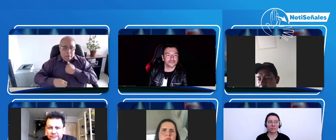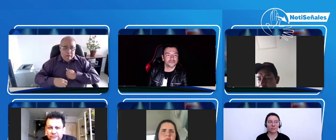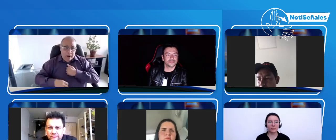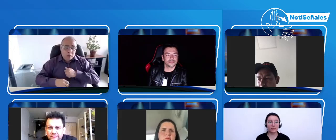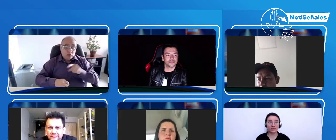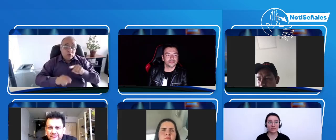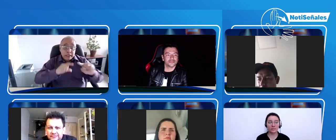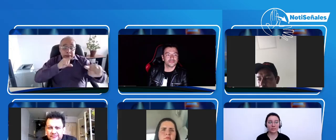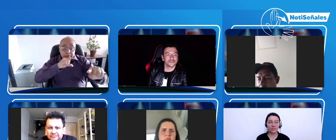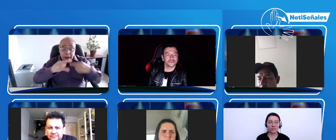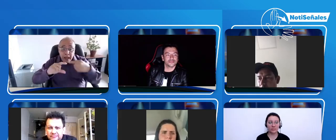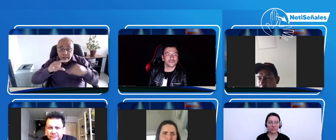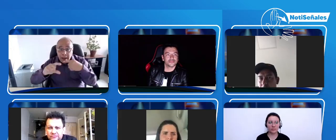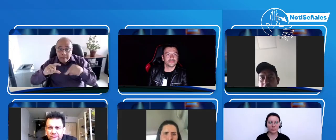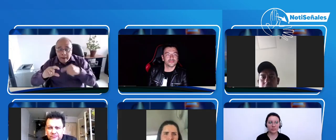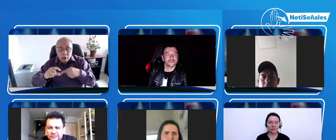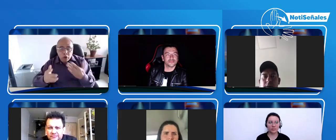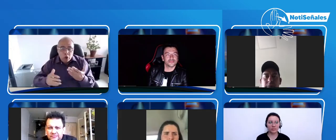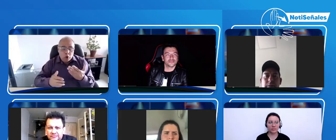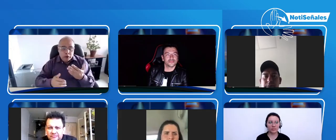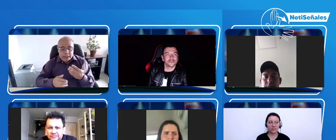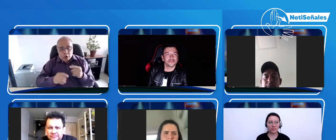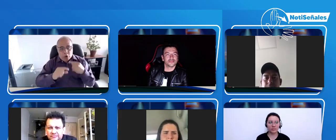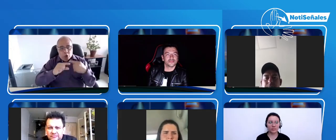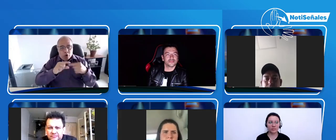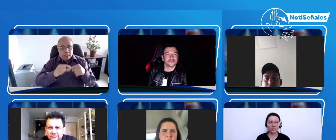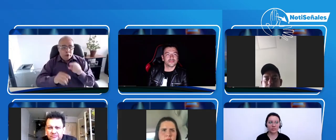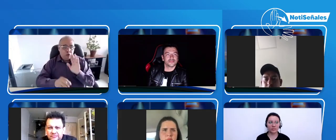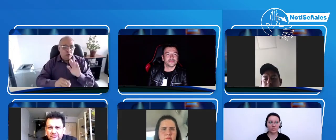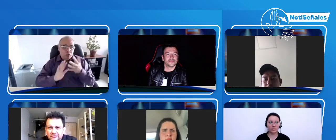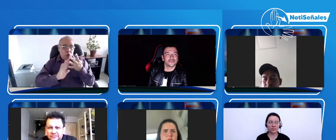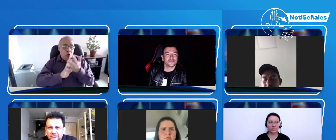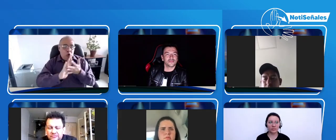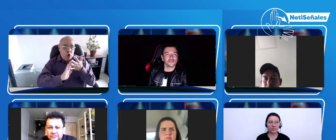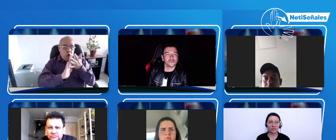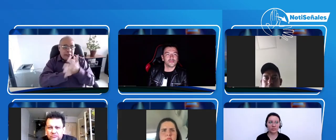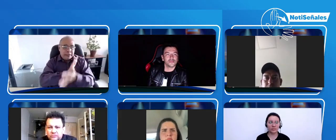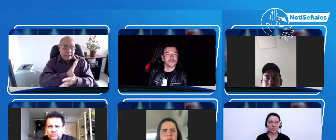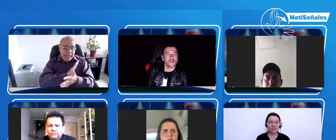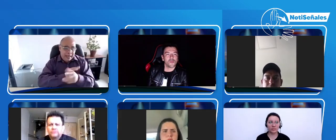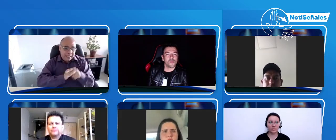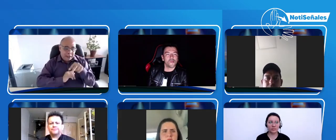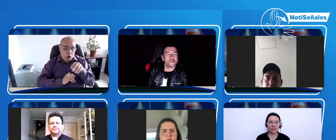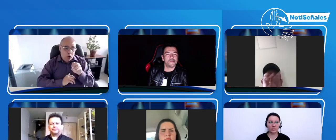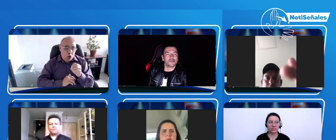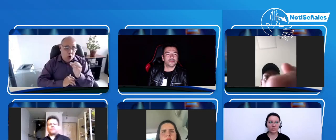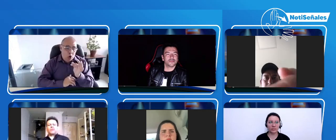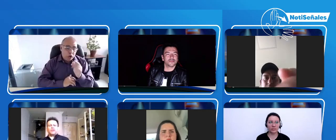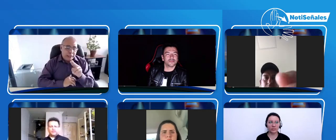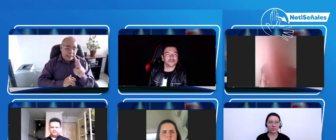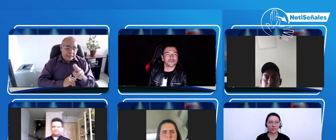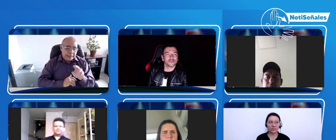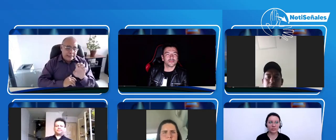mesa técnica de trabajo. A todos aquellos y aquellas que tengan todavía inquietudes a este respecto,